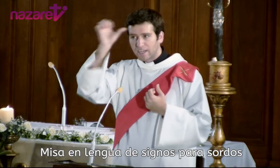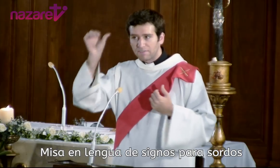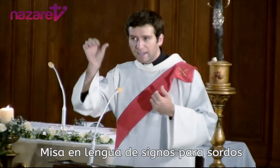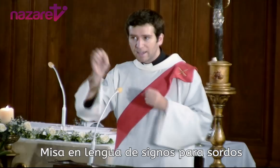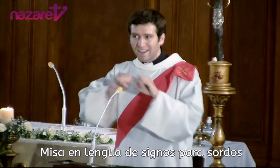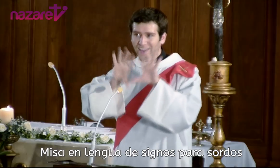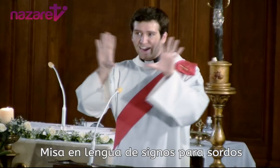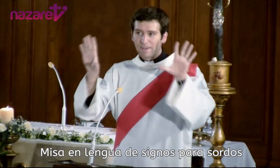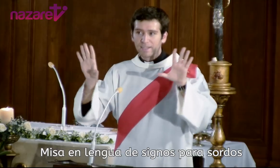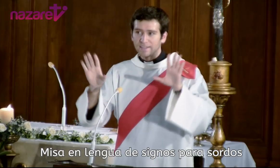fe claramente,